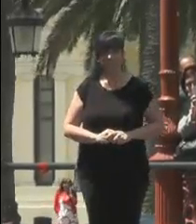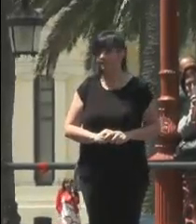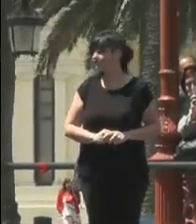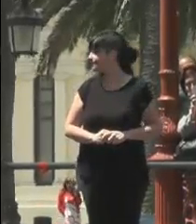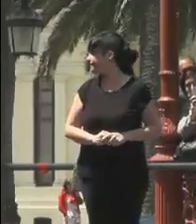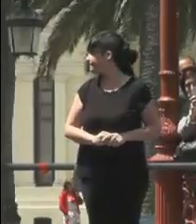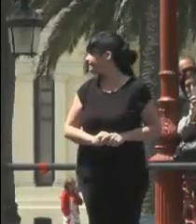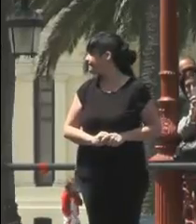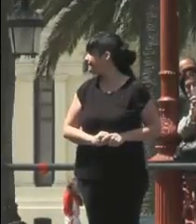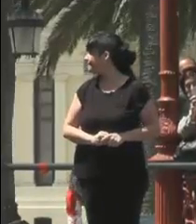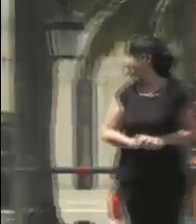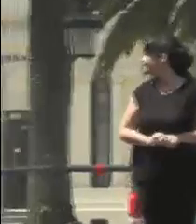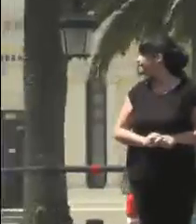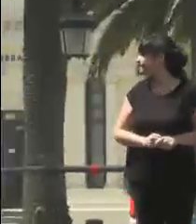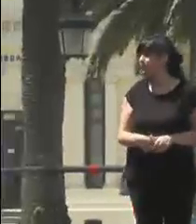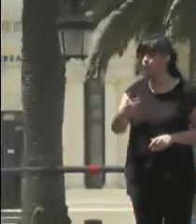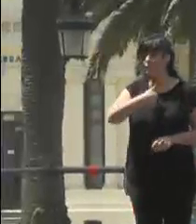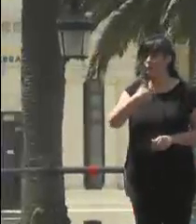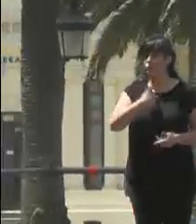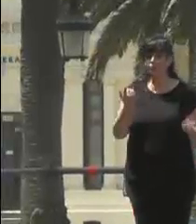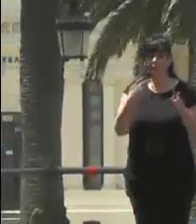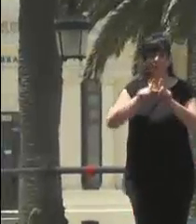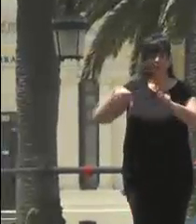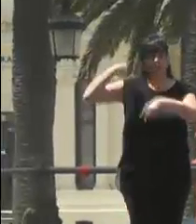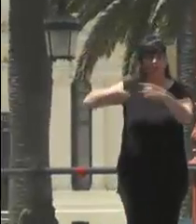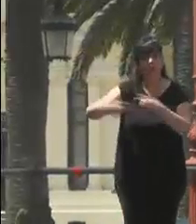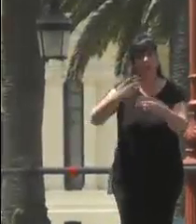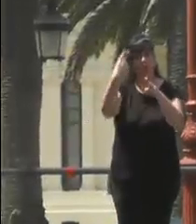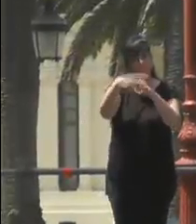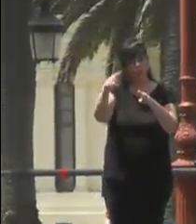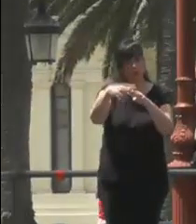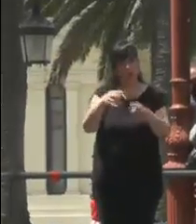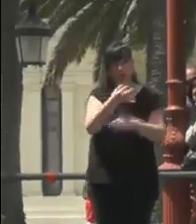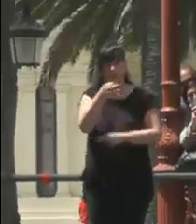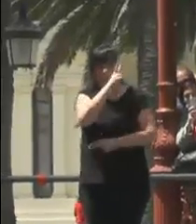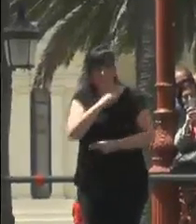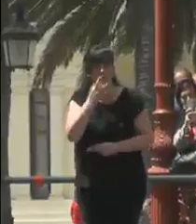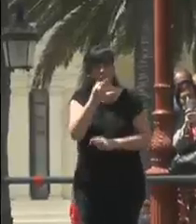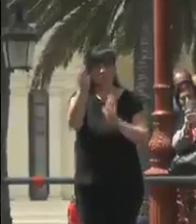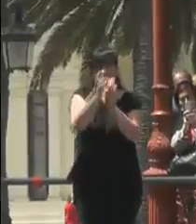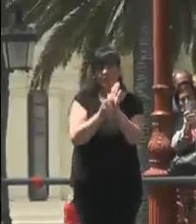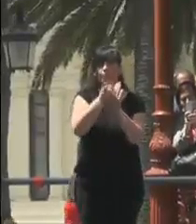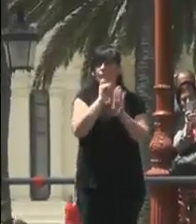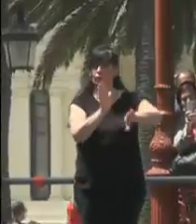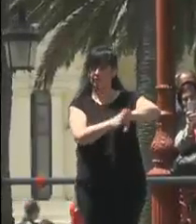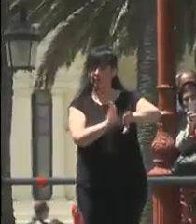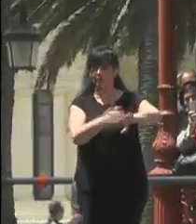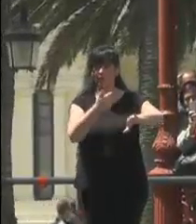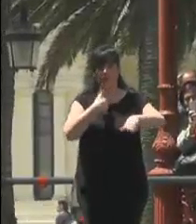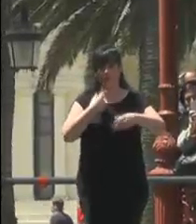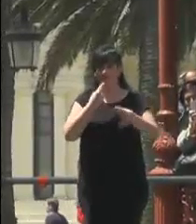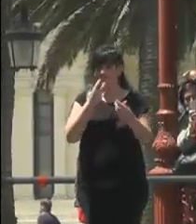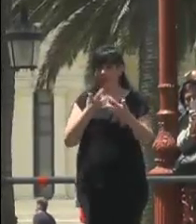Yo me siento de una tradición política de valores y principios de izquierdas. Yo me siento heredero de muchas luchas, de